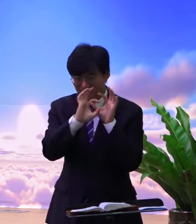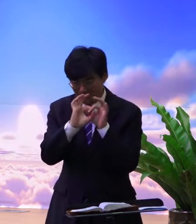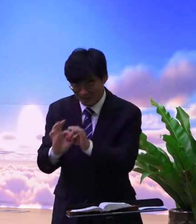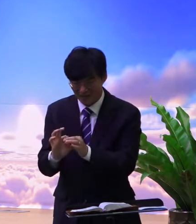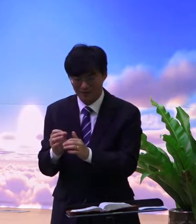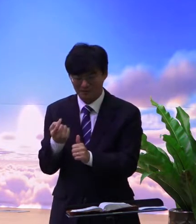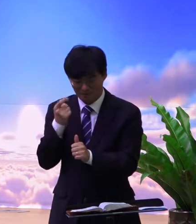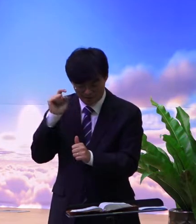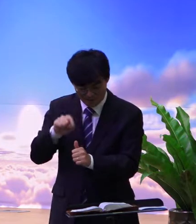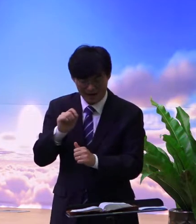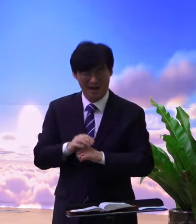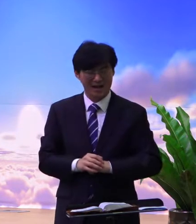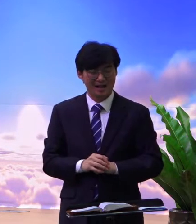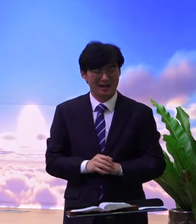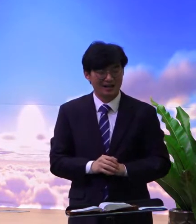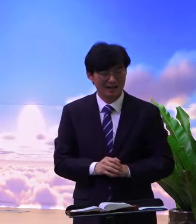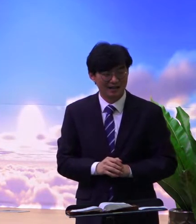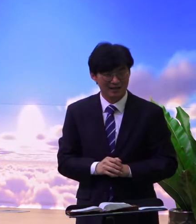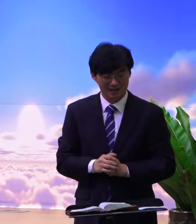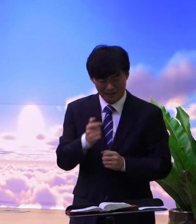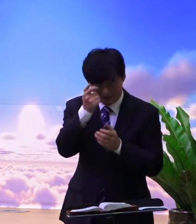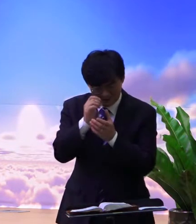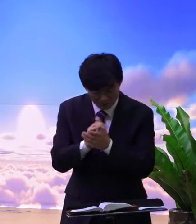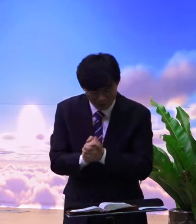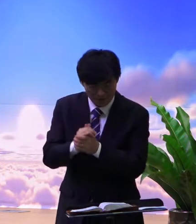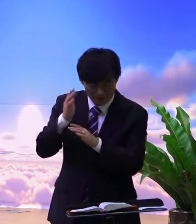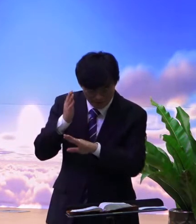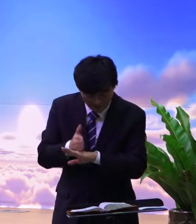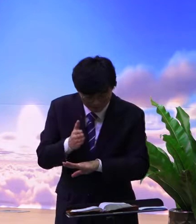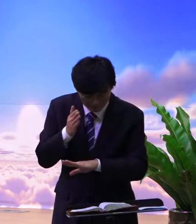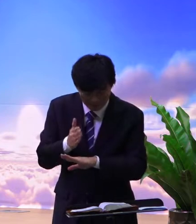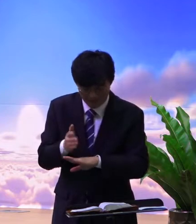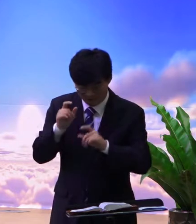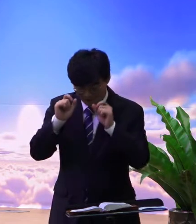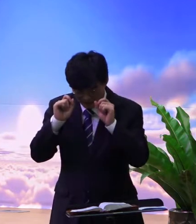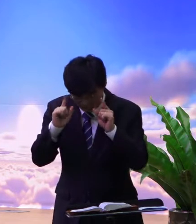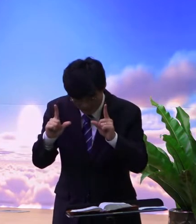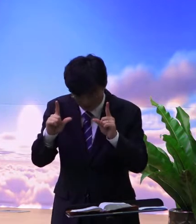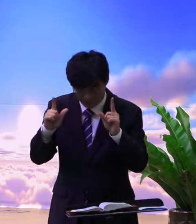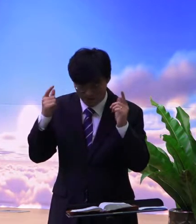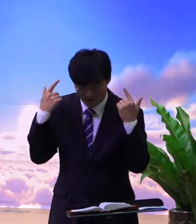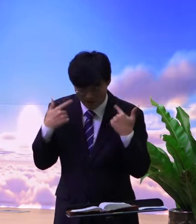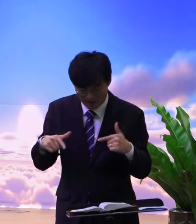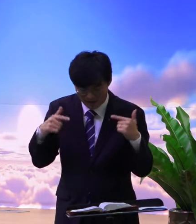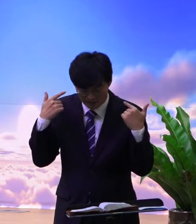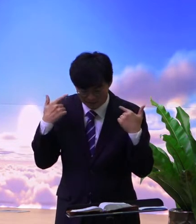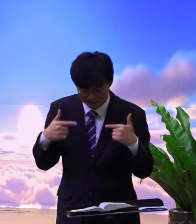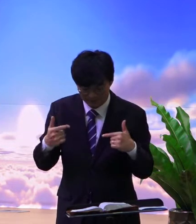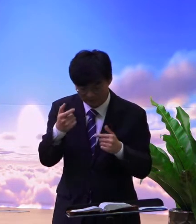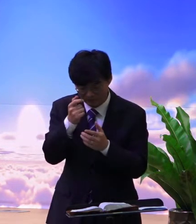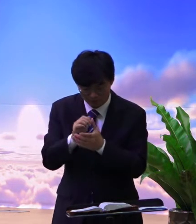계속하라. 그리고 기도의 감사함으로 깨어있으라 하는 것입니다.